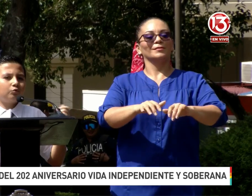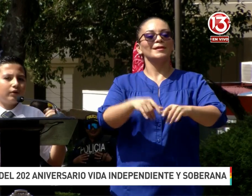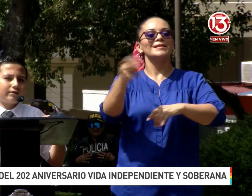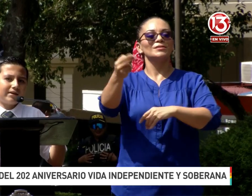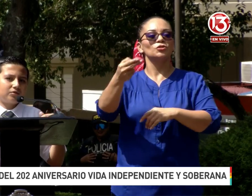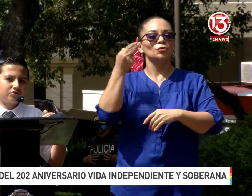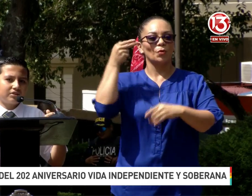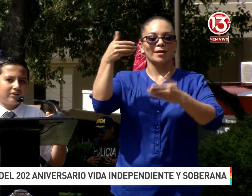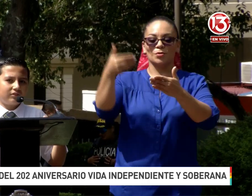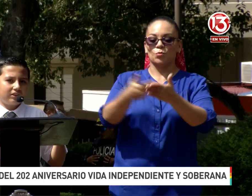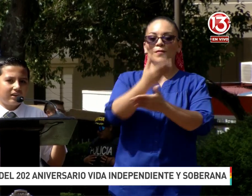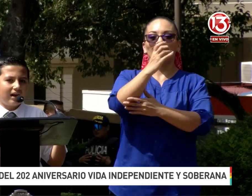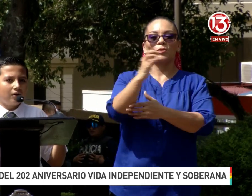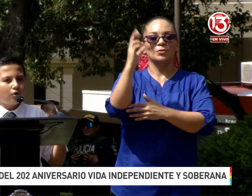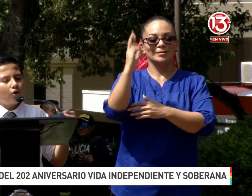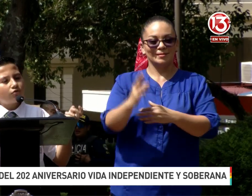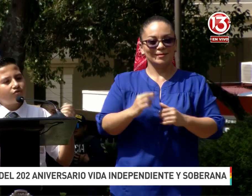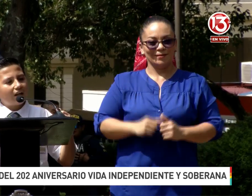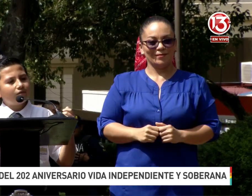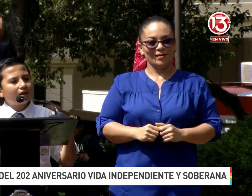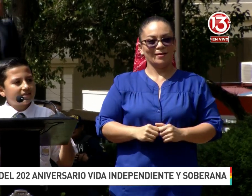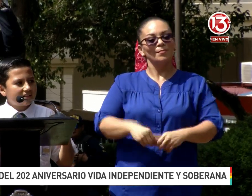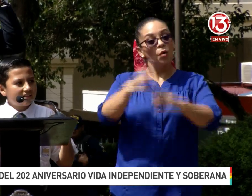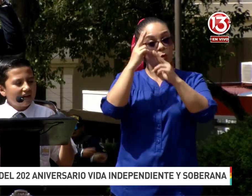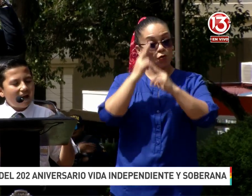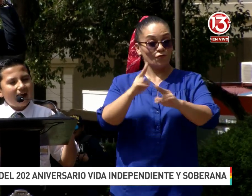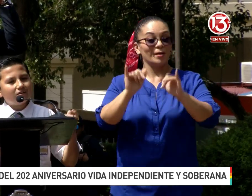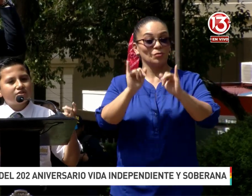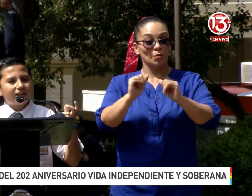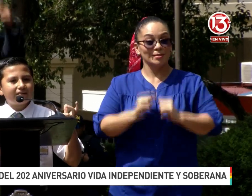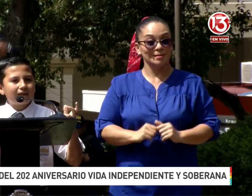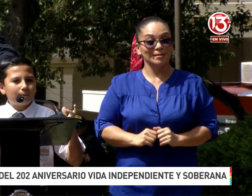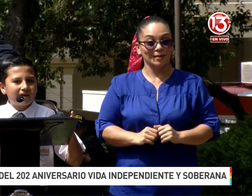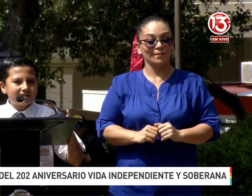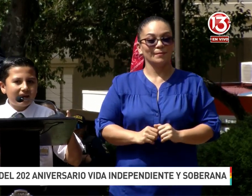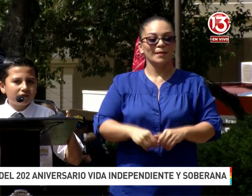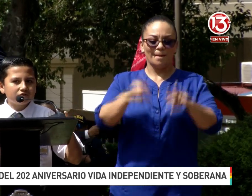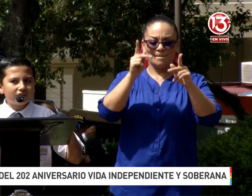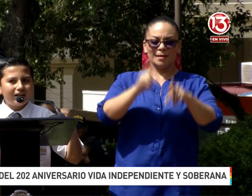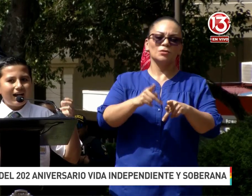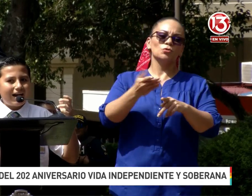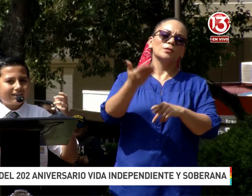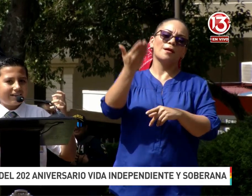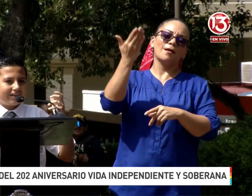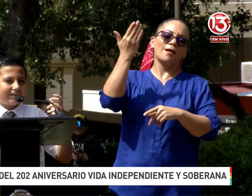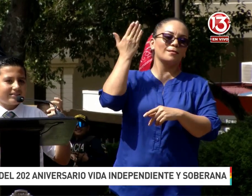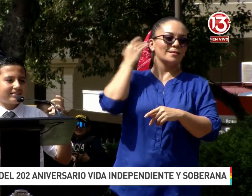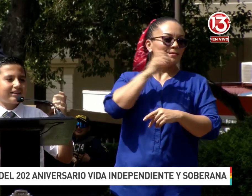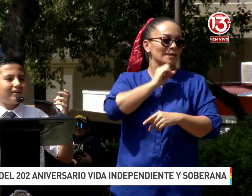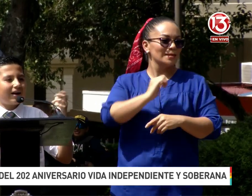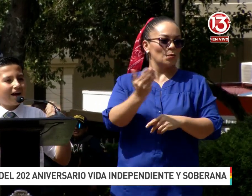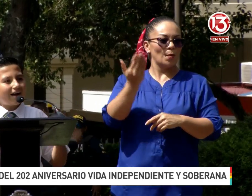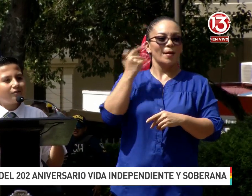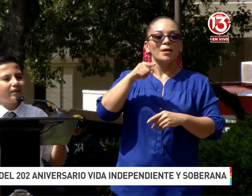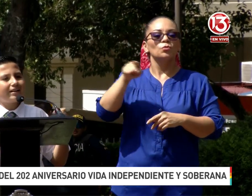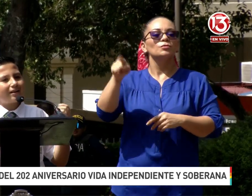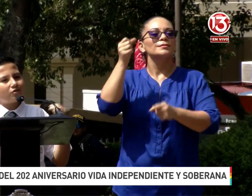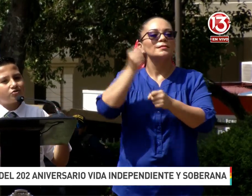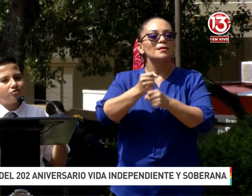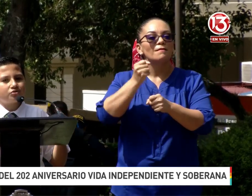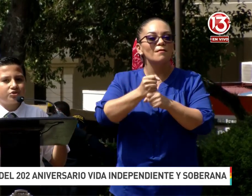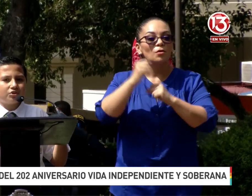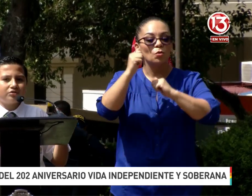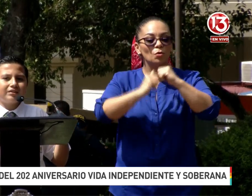esta nueva Costa Rica, honrando así a los antepasados, a quienes trabajaron en